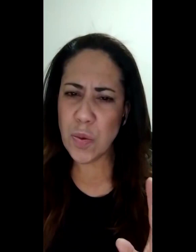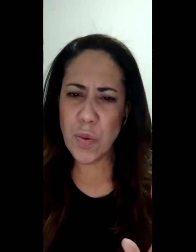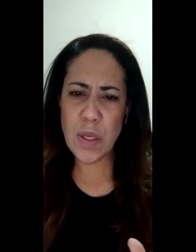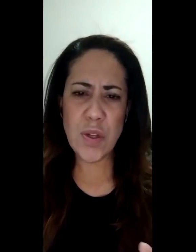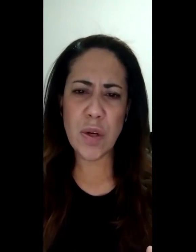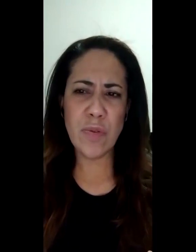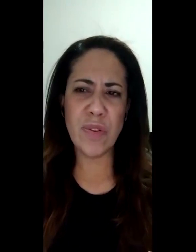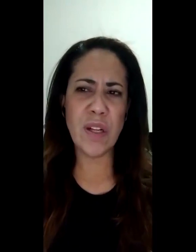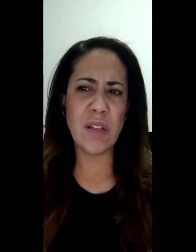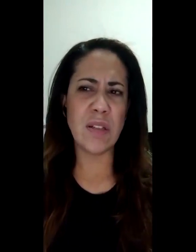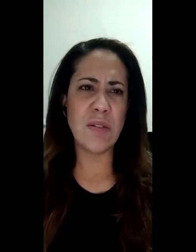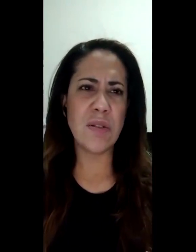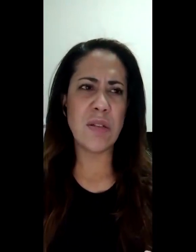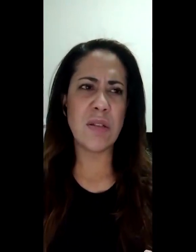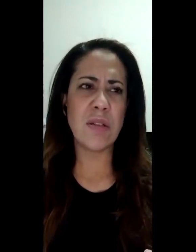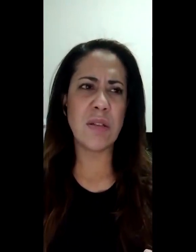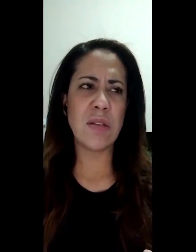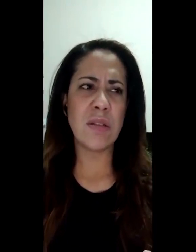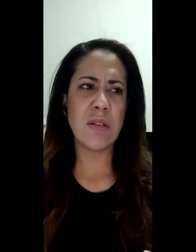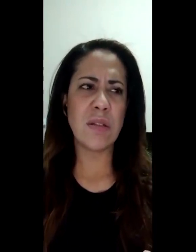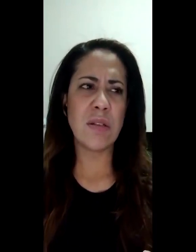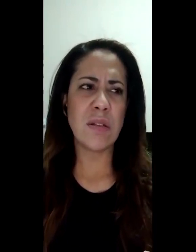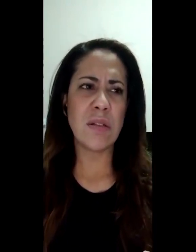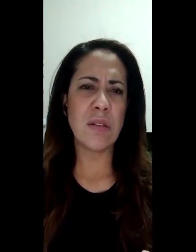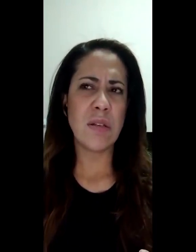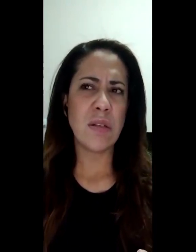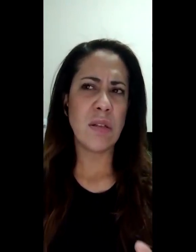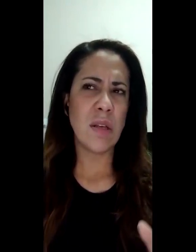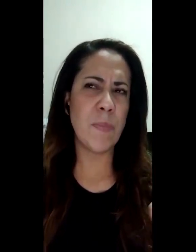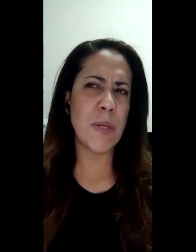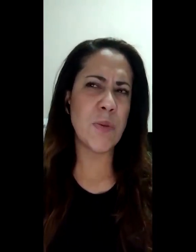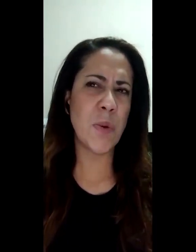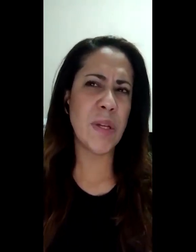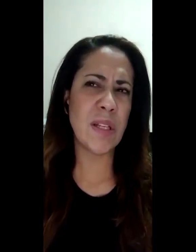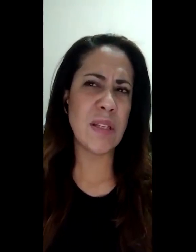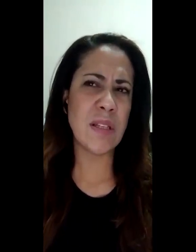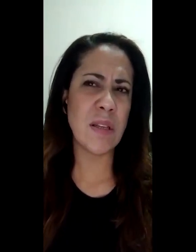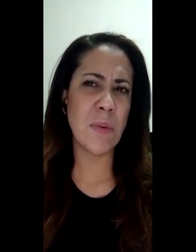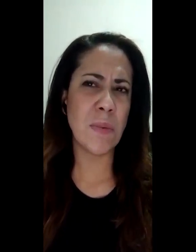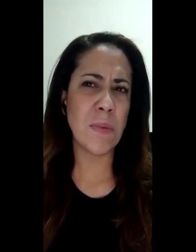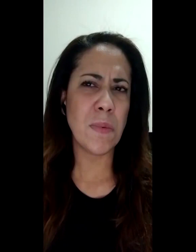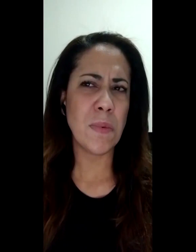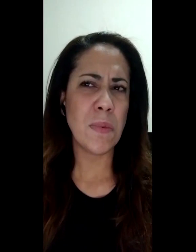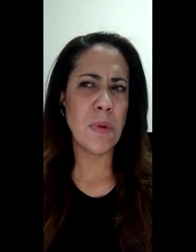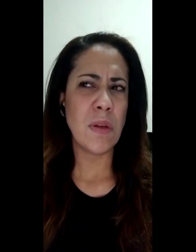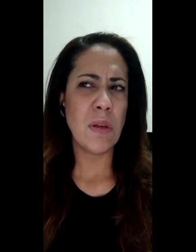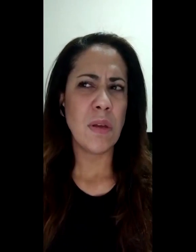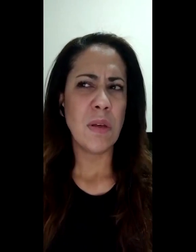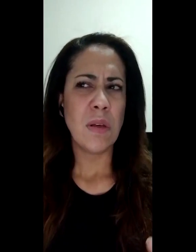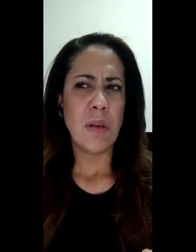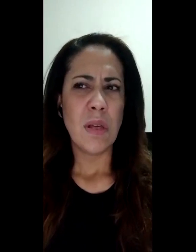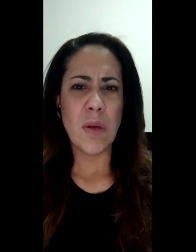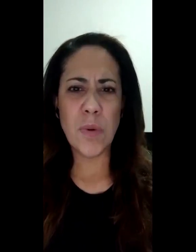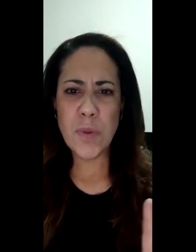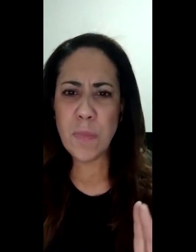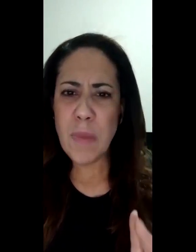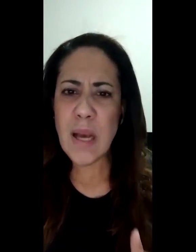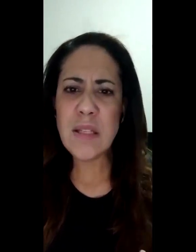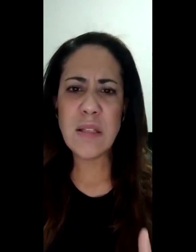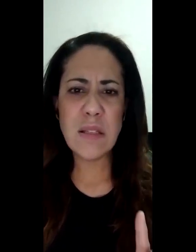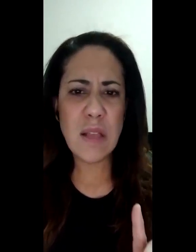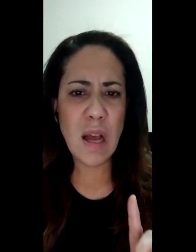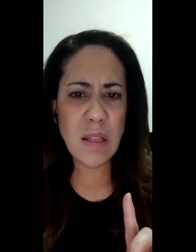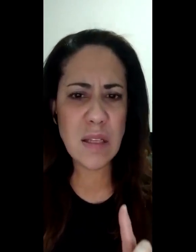diferente de tudo que já ouvira antes, e prestou atenção. E